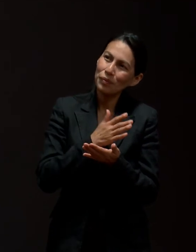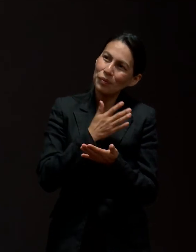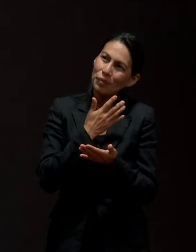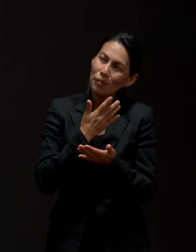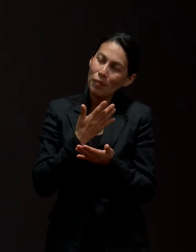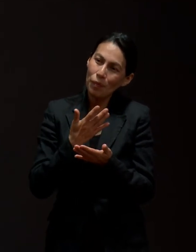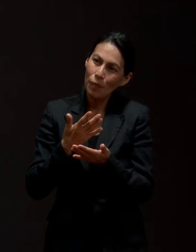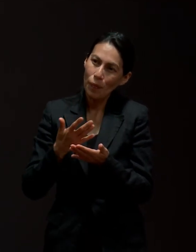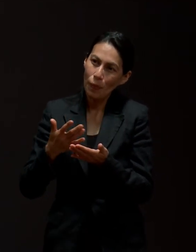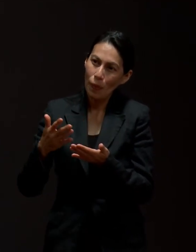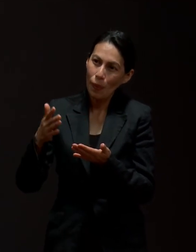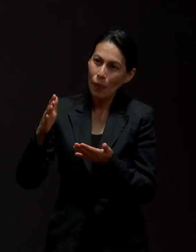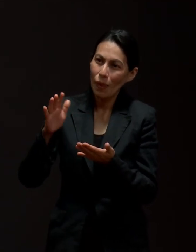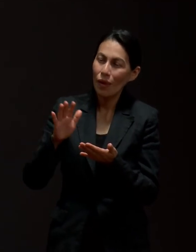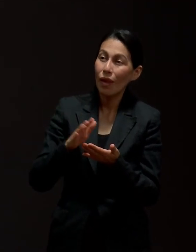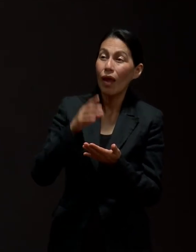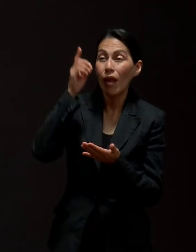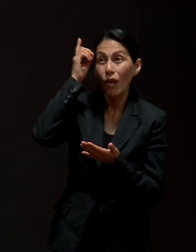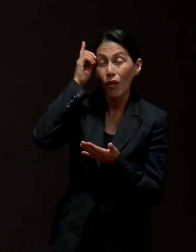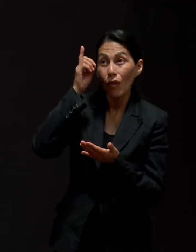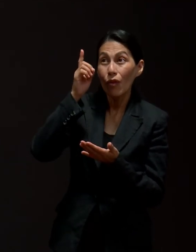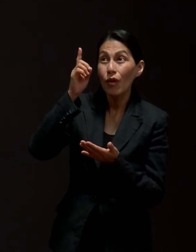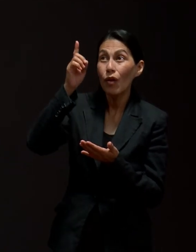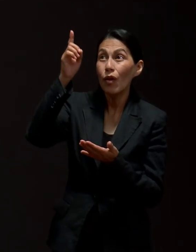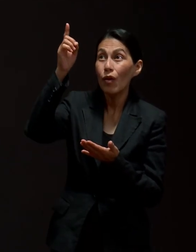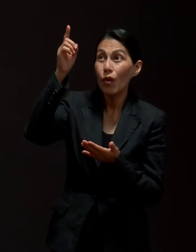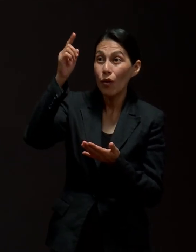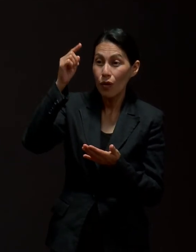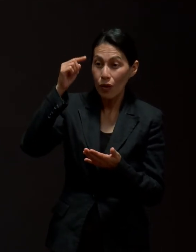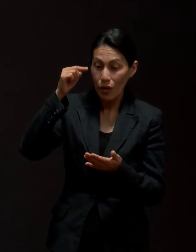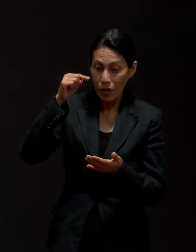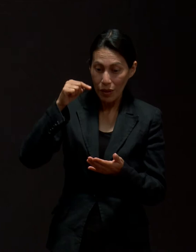Tú estás aquí.